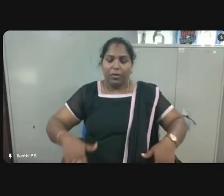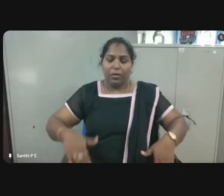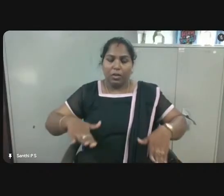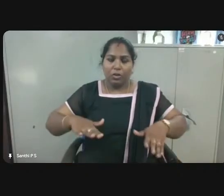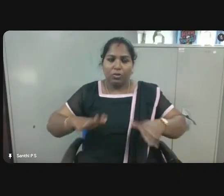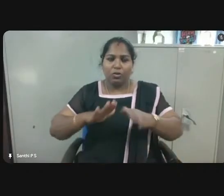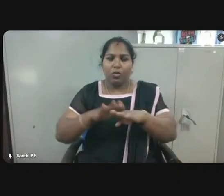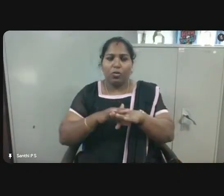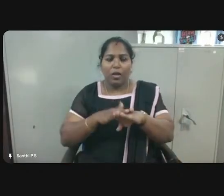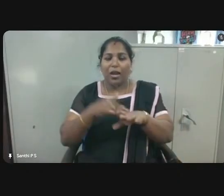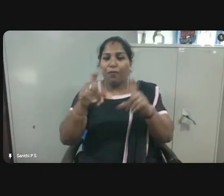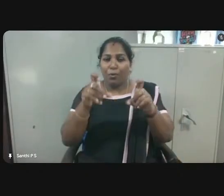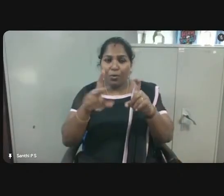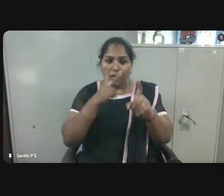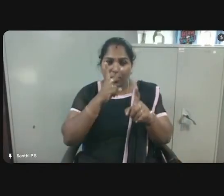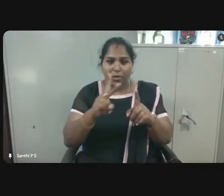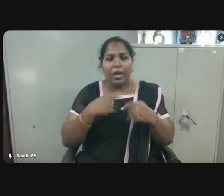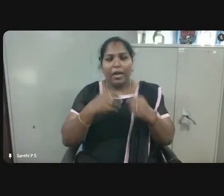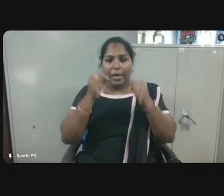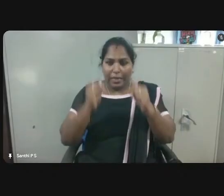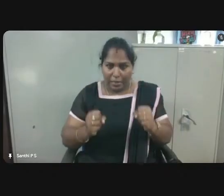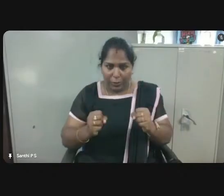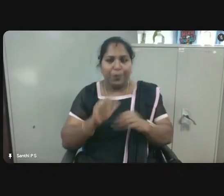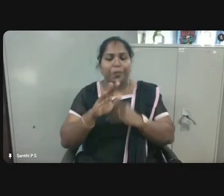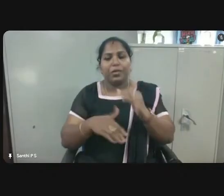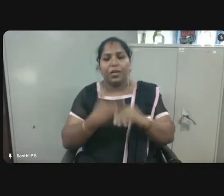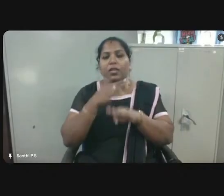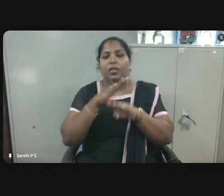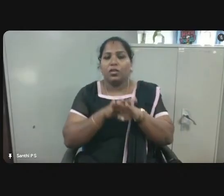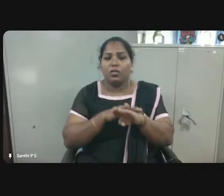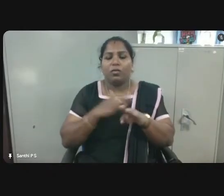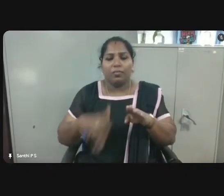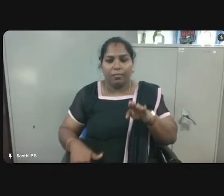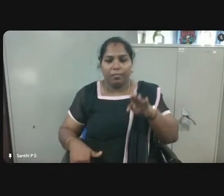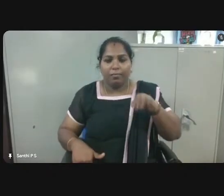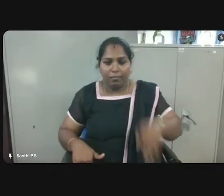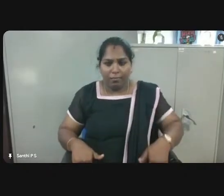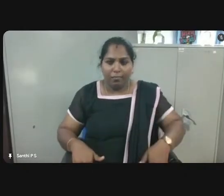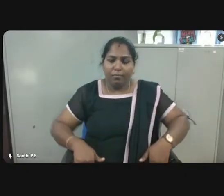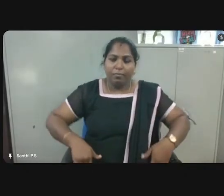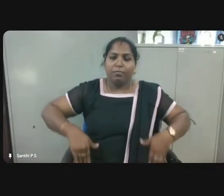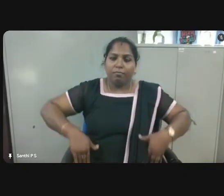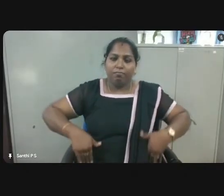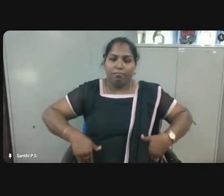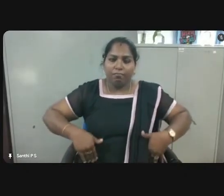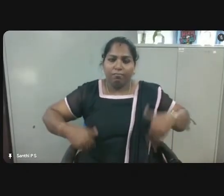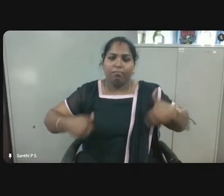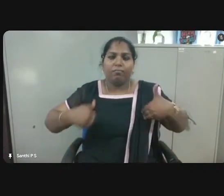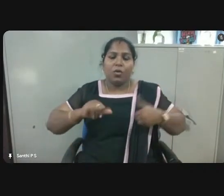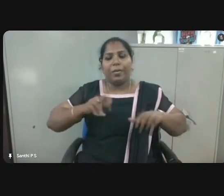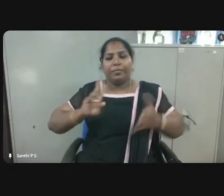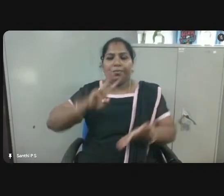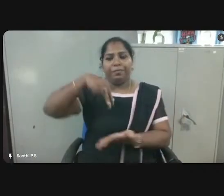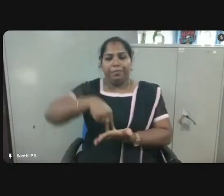പിടിച്ച് കയറും. ഈ പടത്തിൽ കാണുന്ന പോലെ അവരത് ഇരിക്കുക. അത് കഴിഞ്ഞിട്ട് പിന്നെ പതുക്കെ കൈ കുത്തി, അത്